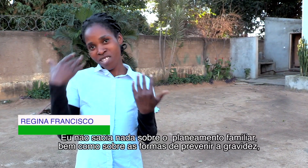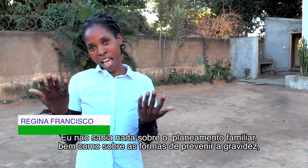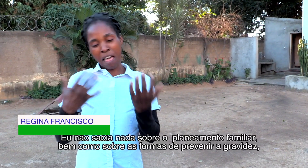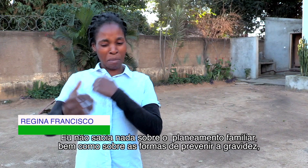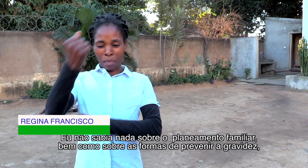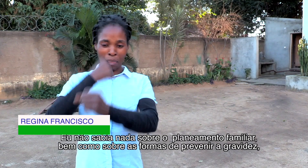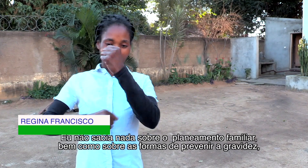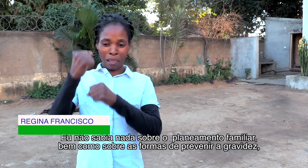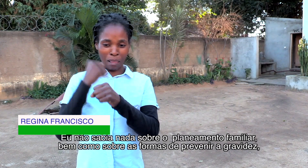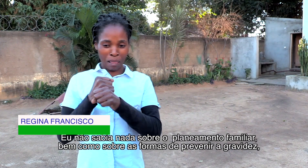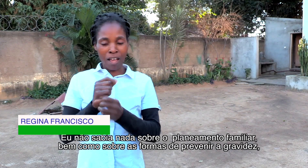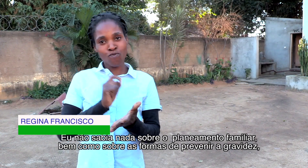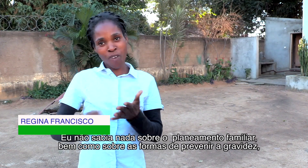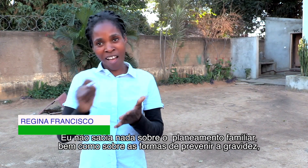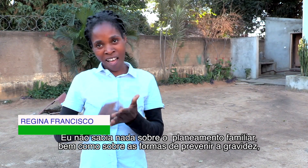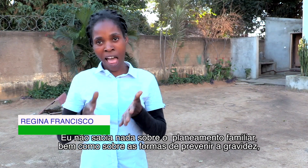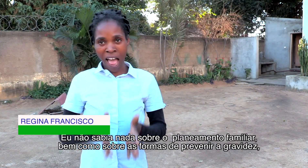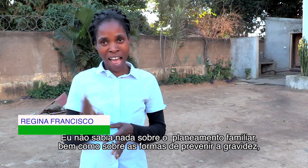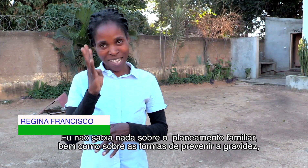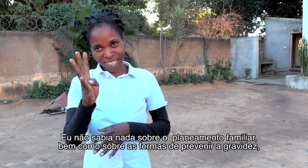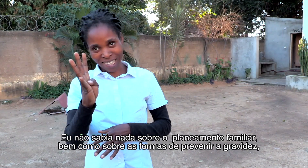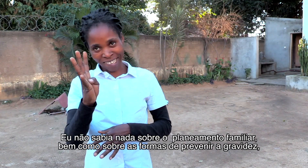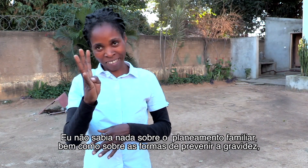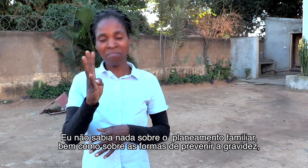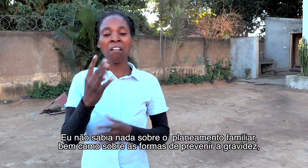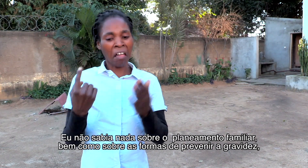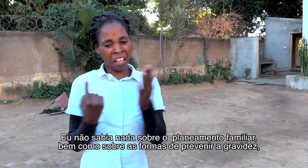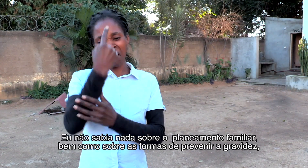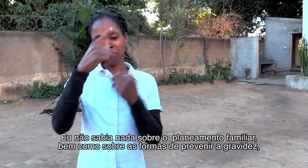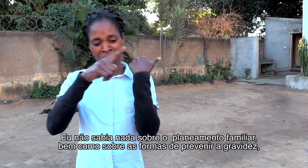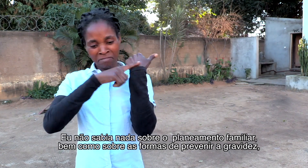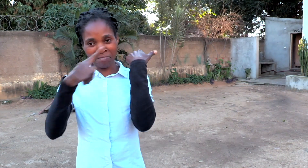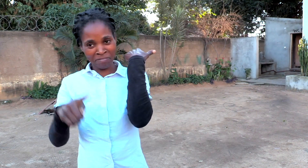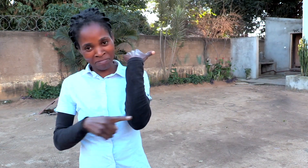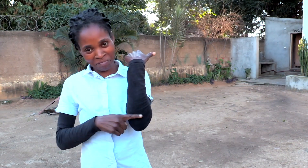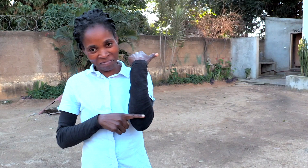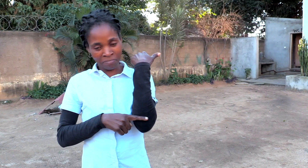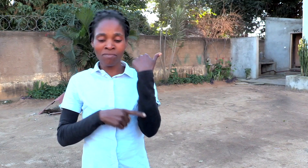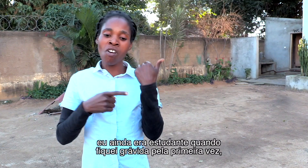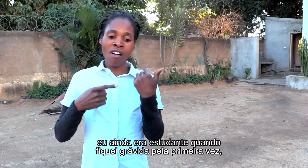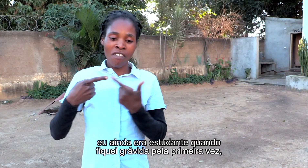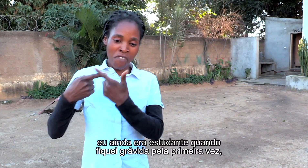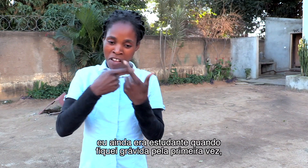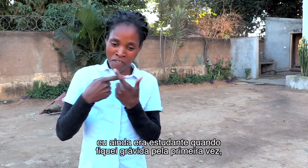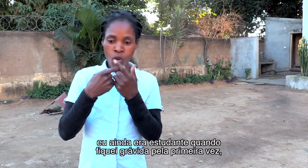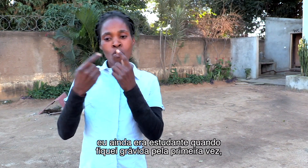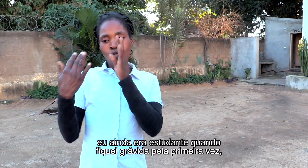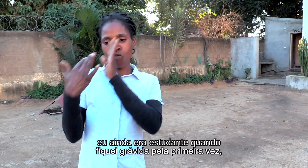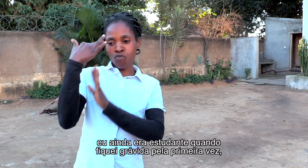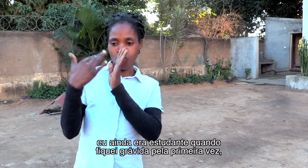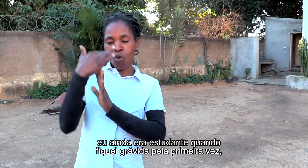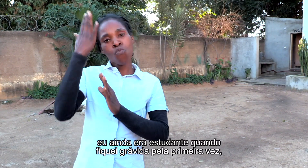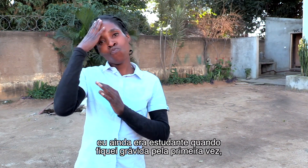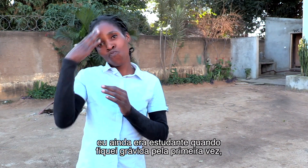Eu não sabia nada sobre o planeamento familiar, bem como sobre as formas de prevenir a gravidez. Eu ainda era estudante quando